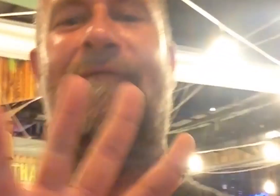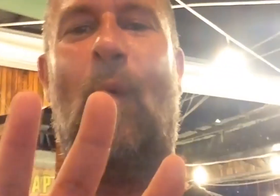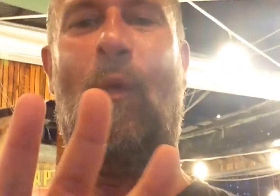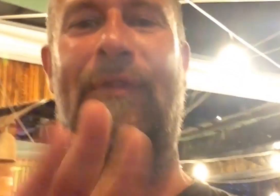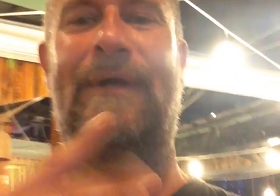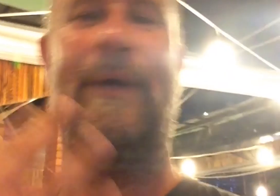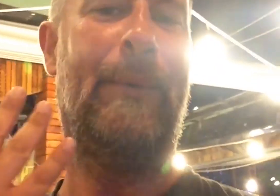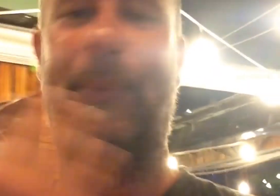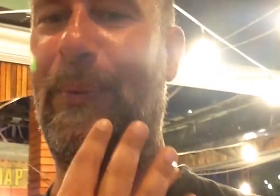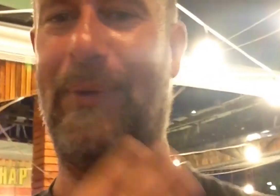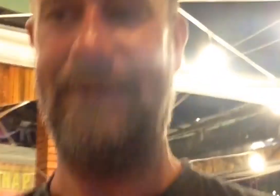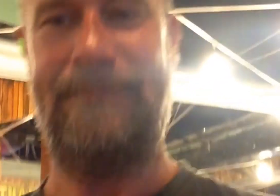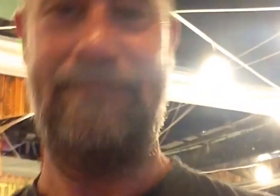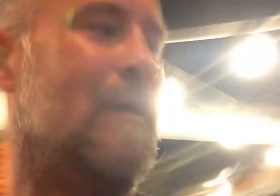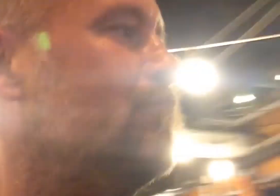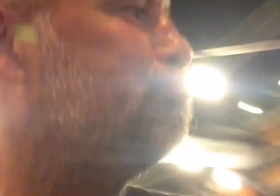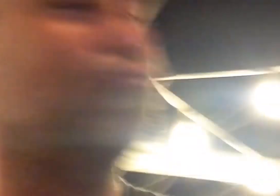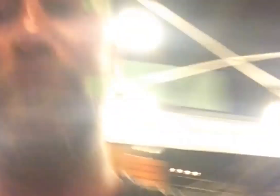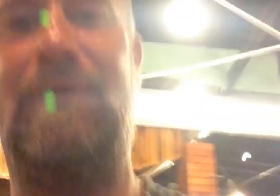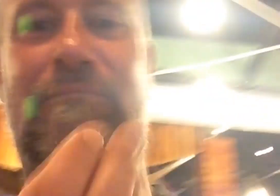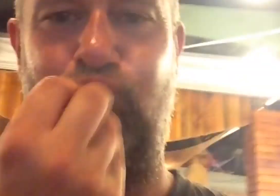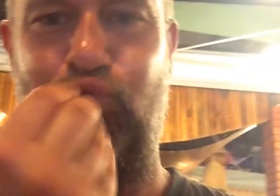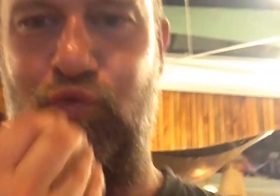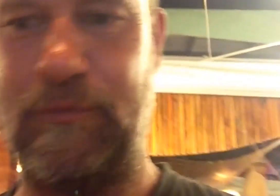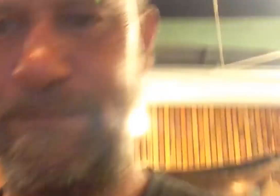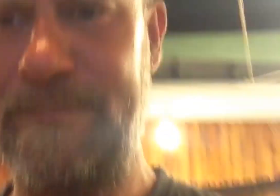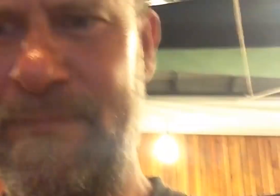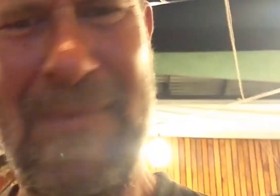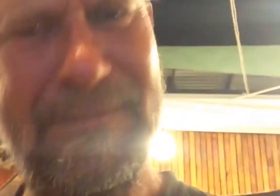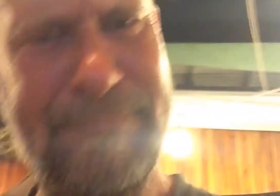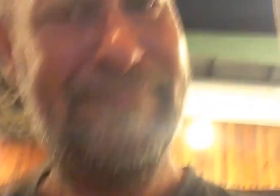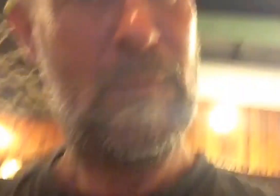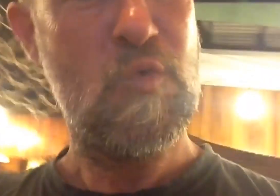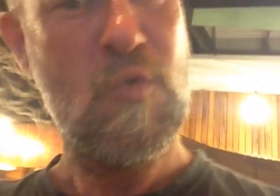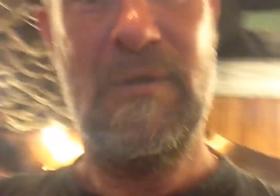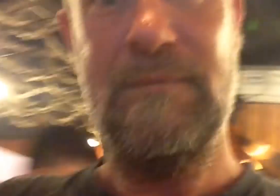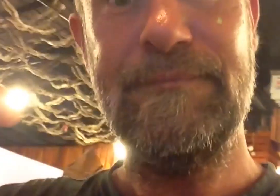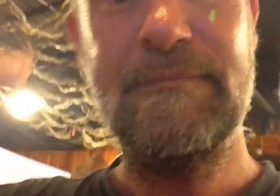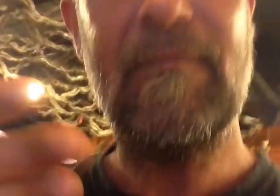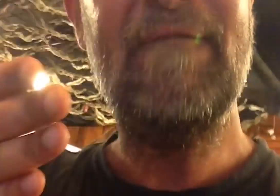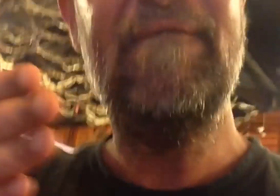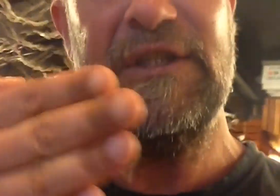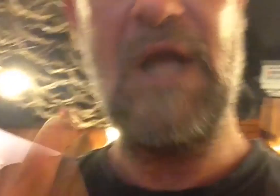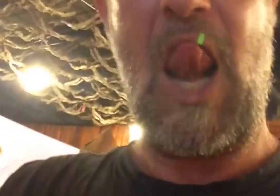Sie ist 24 Jahre alt geworden. Darum gibt sie dieses Dinner. Hier liegen lebende Fische herum.